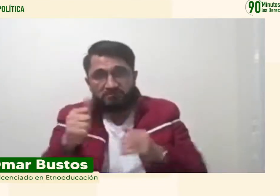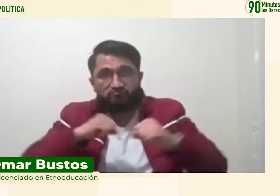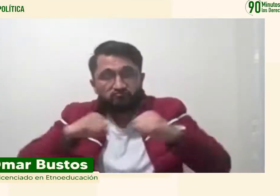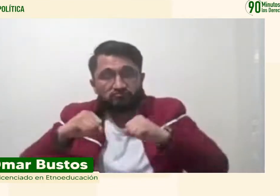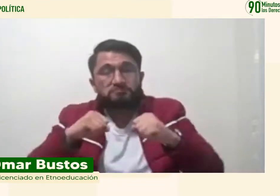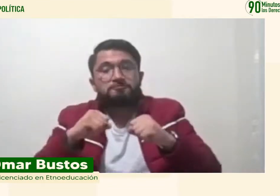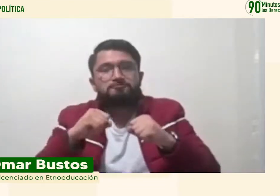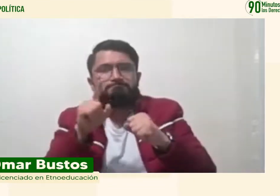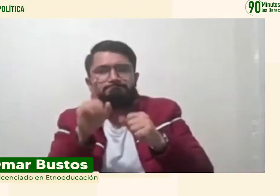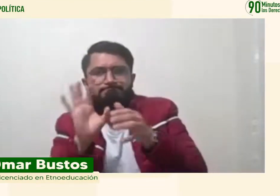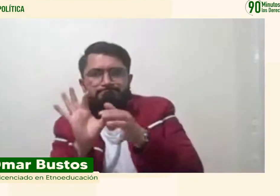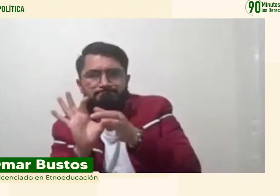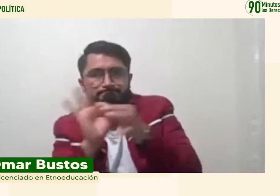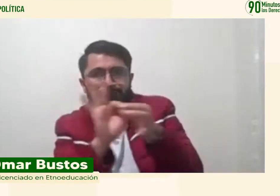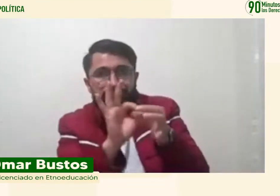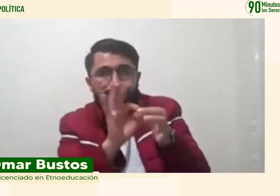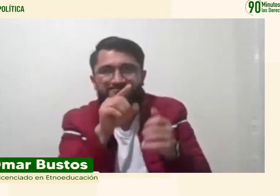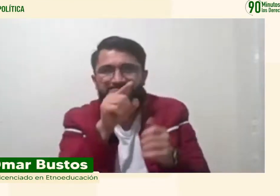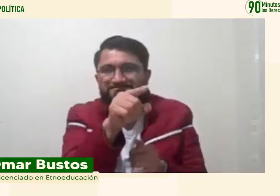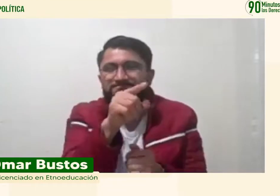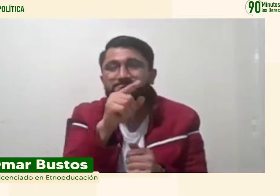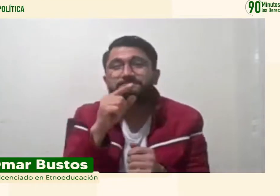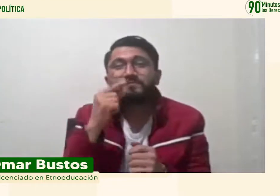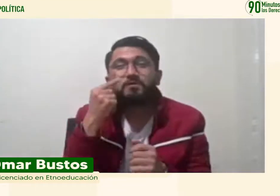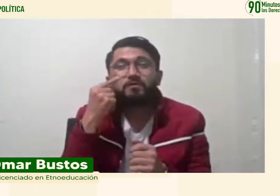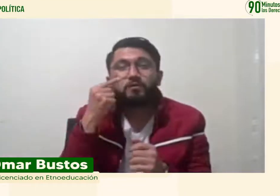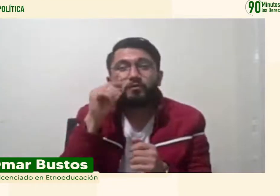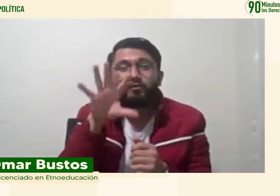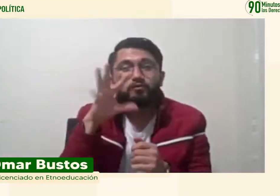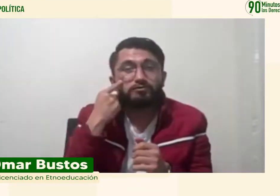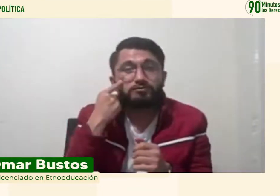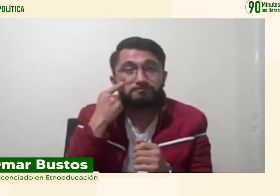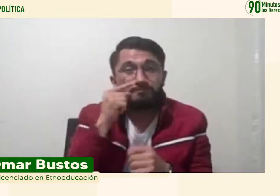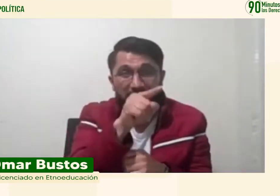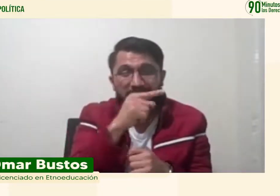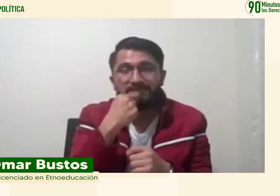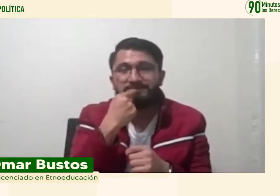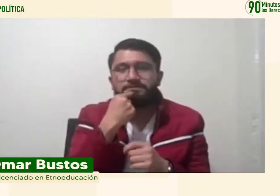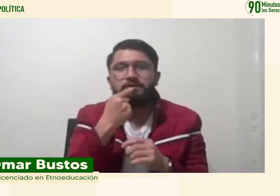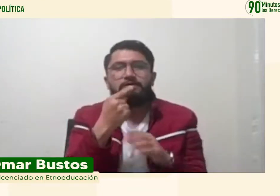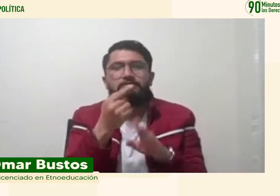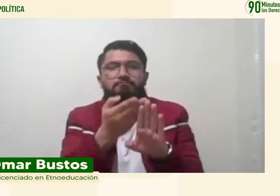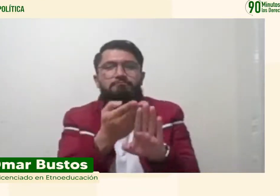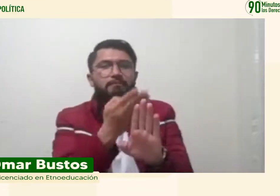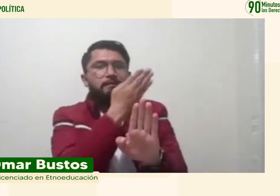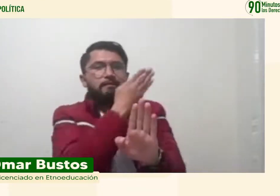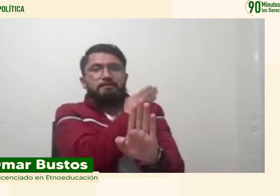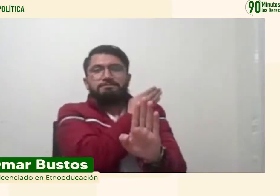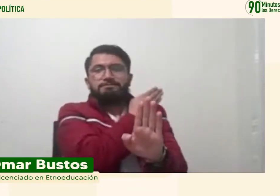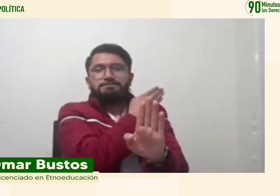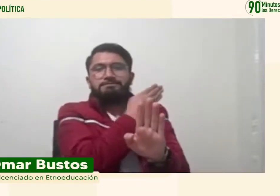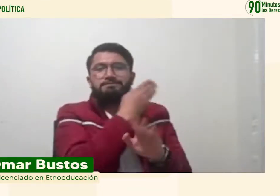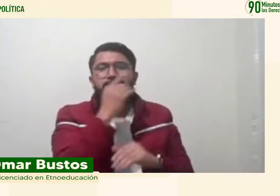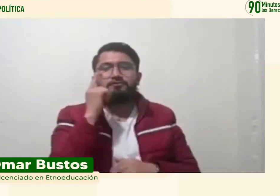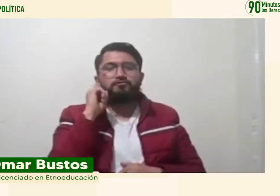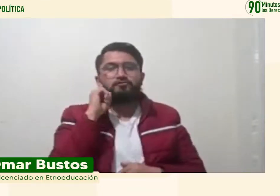participación que cada uno tenga como estas es de acción y también a lo que dice luz mal